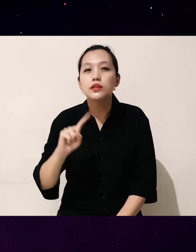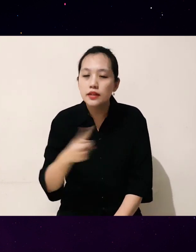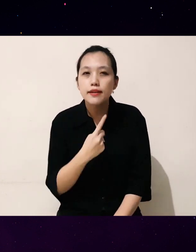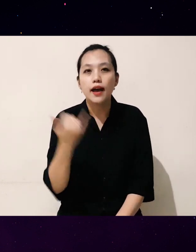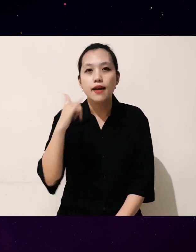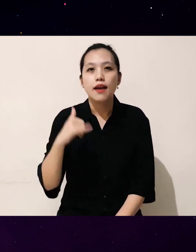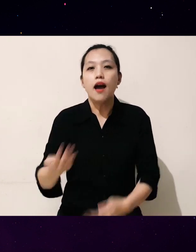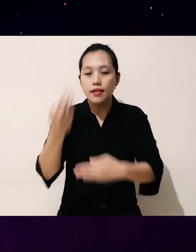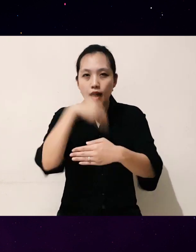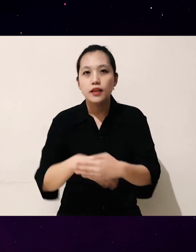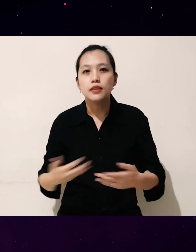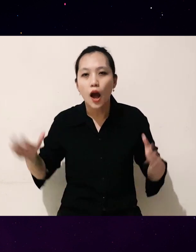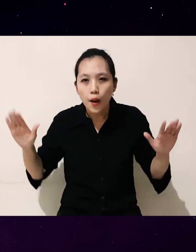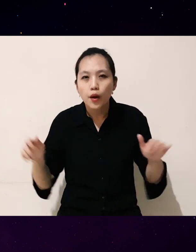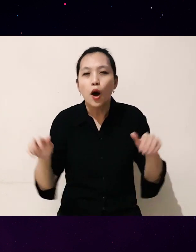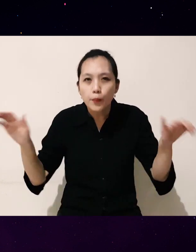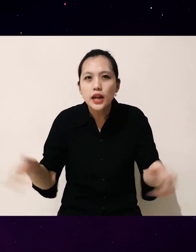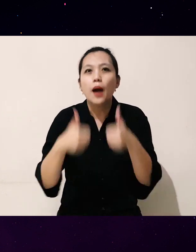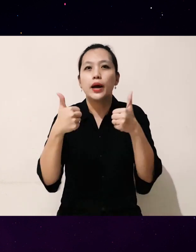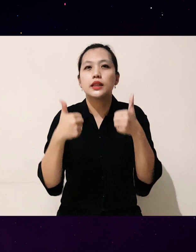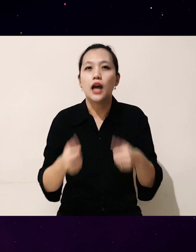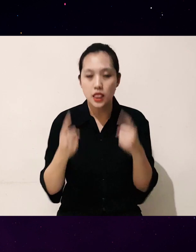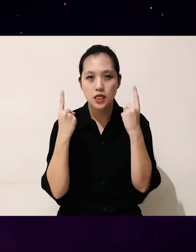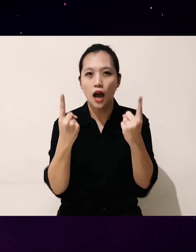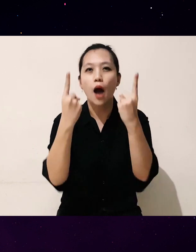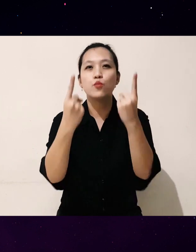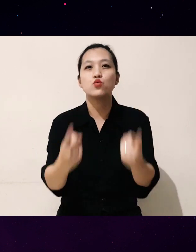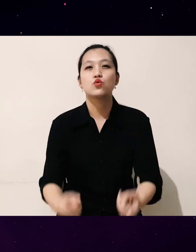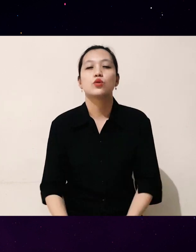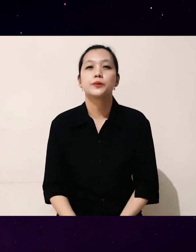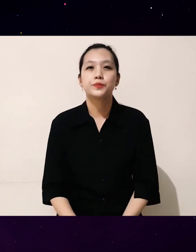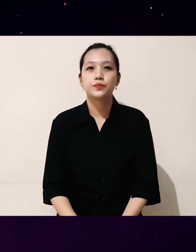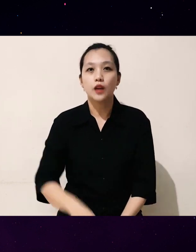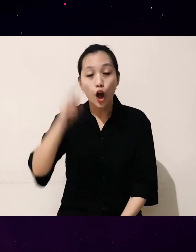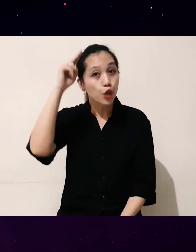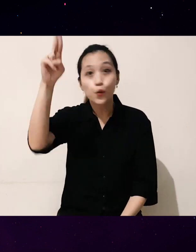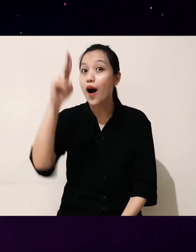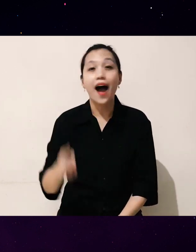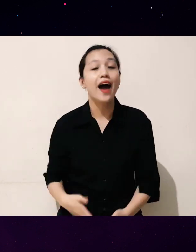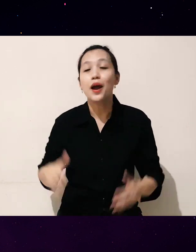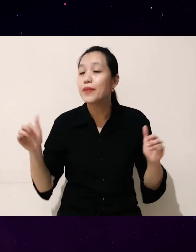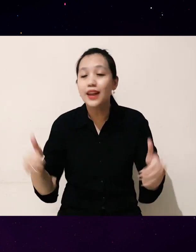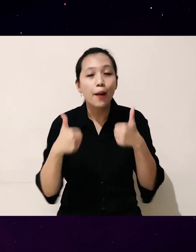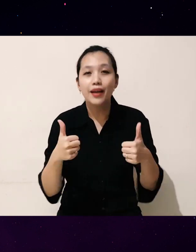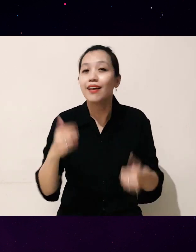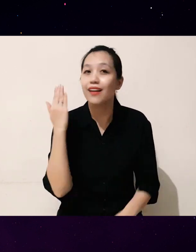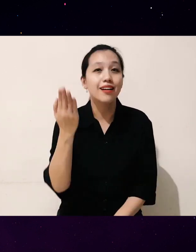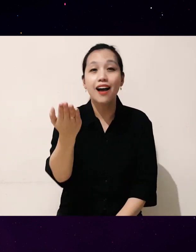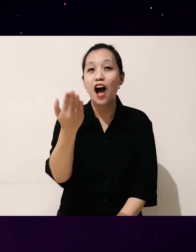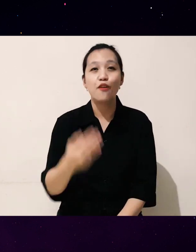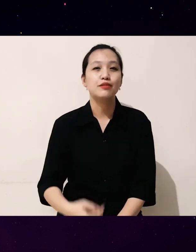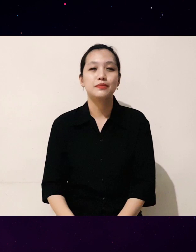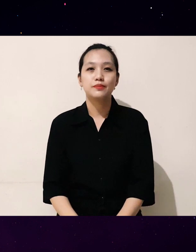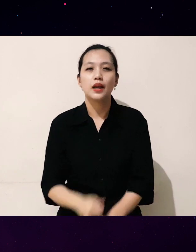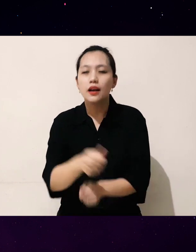dengan ganjaran Allah. Ia sendiri datang menyelamatkan kamu. Ia sendiri secara pribadi,